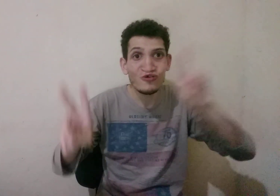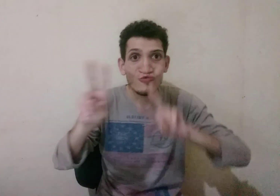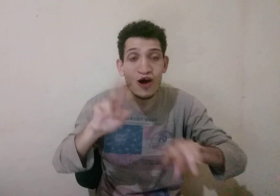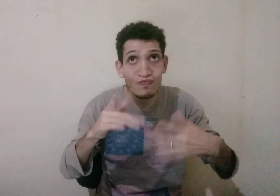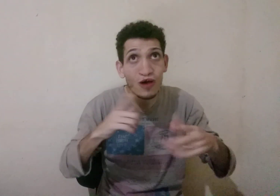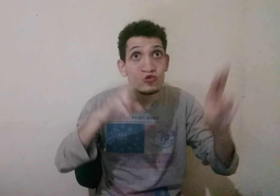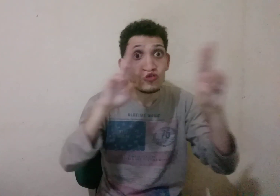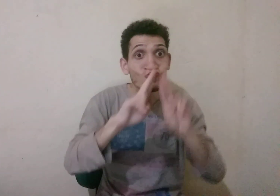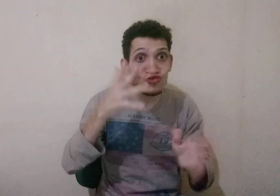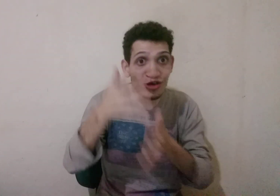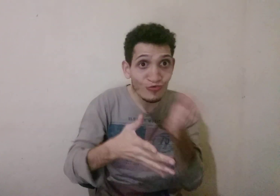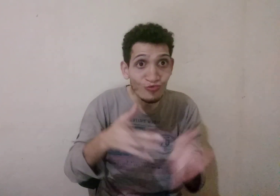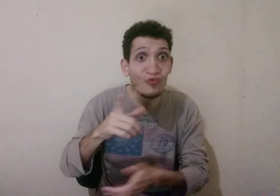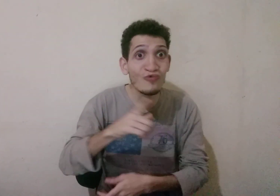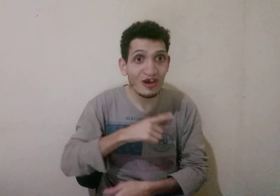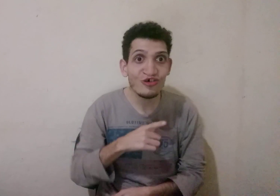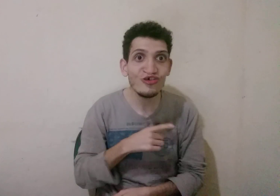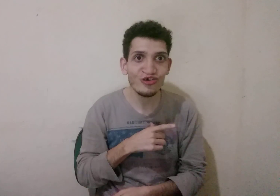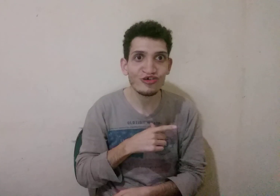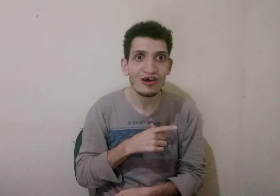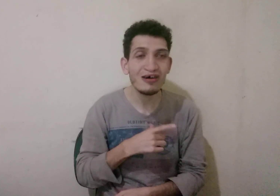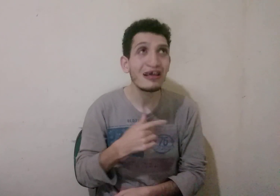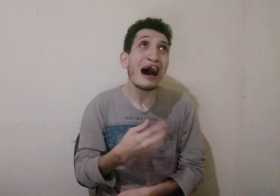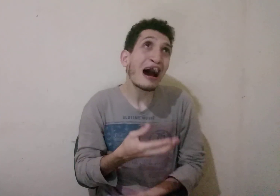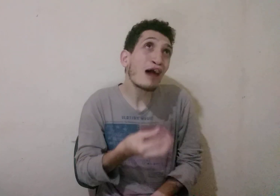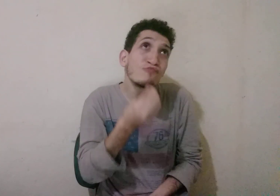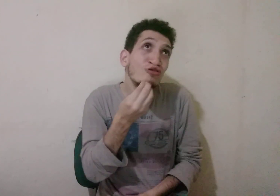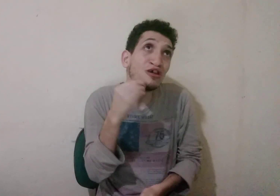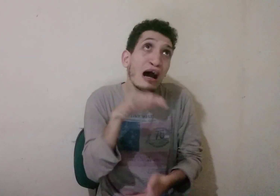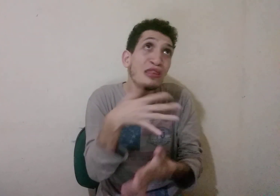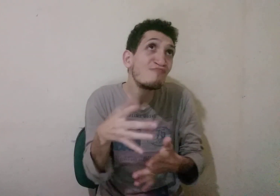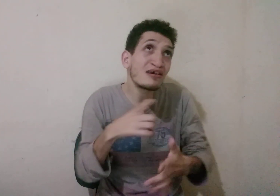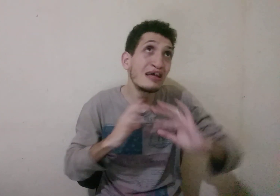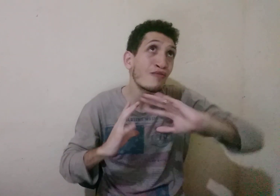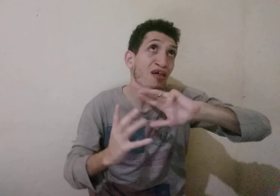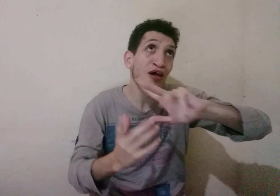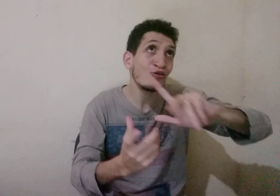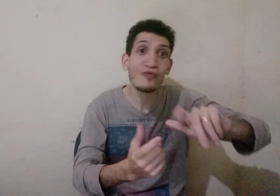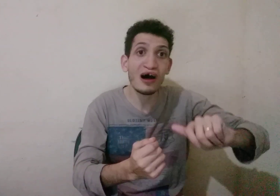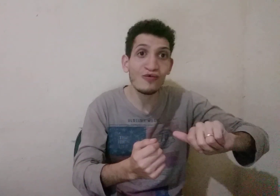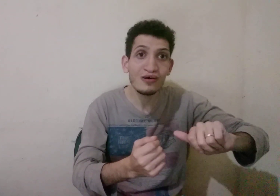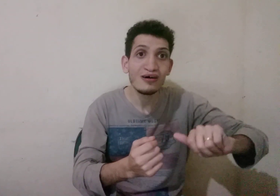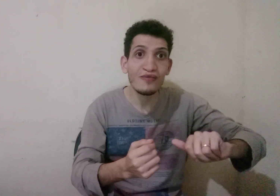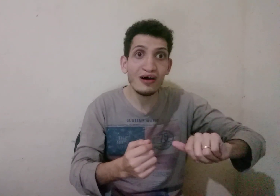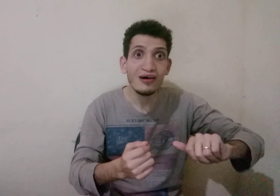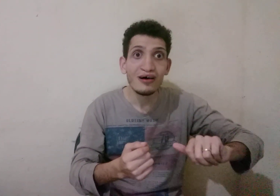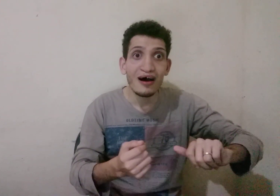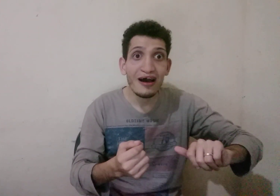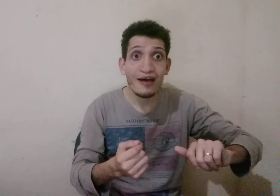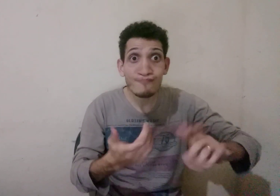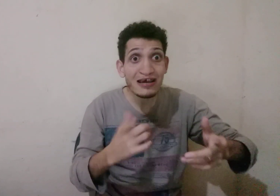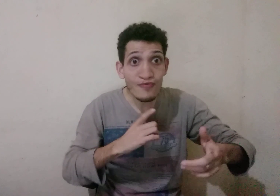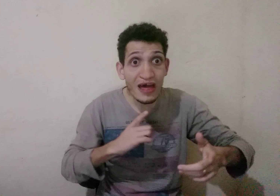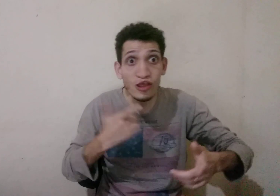visual, então, os estudos, existem, e a língua, essa é internacional, né, mas, tem